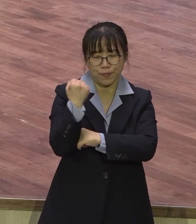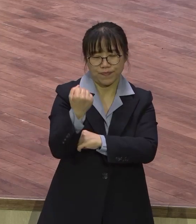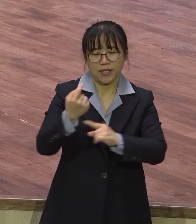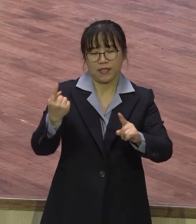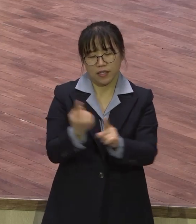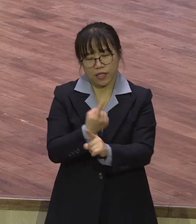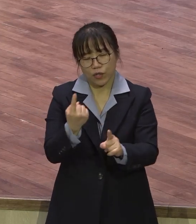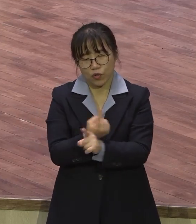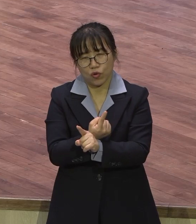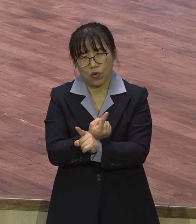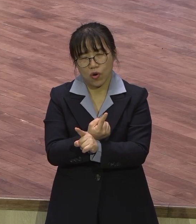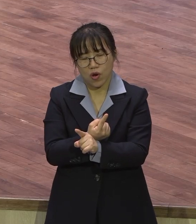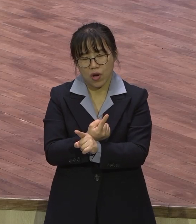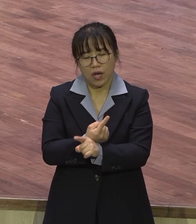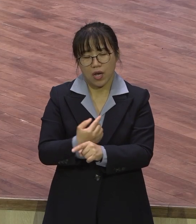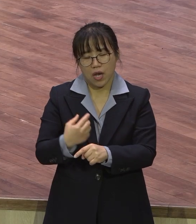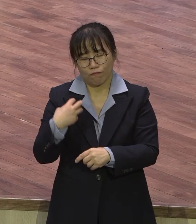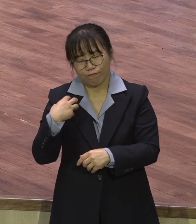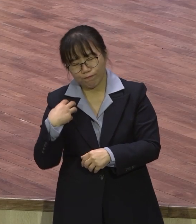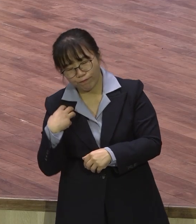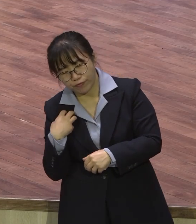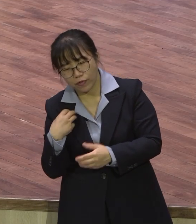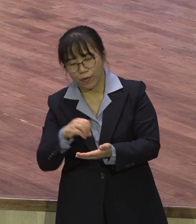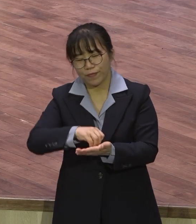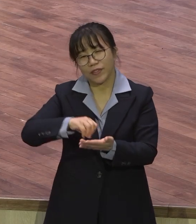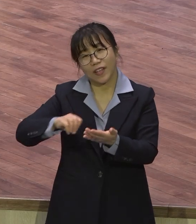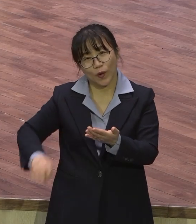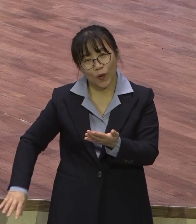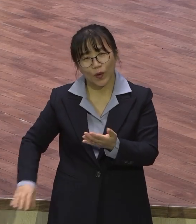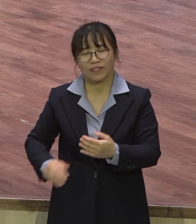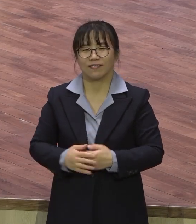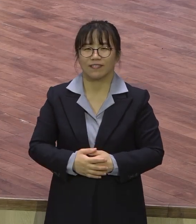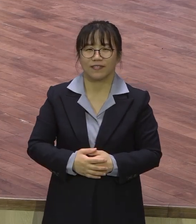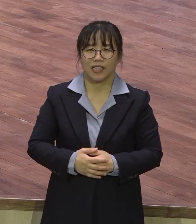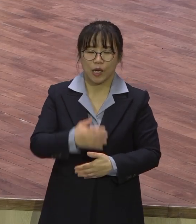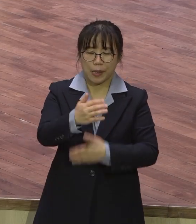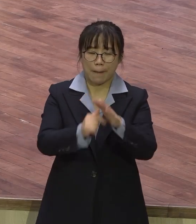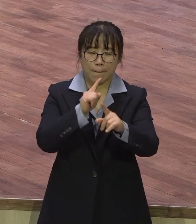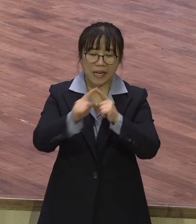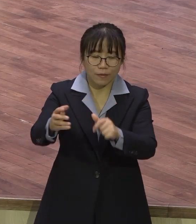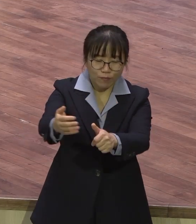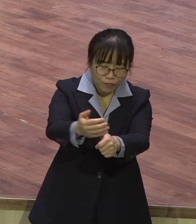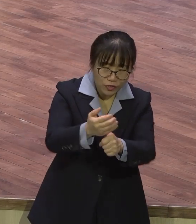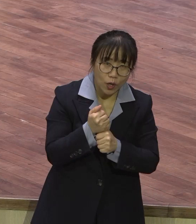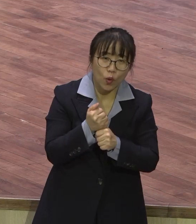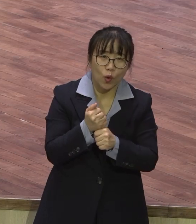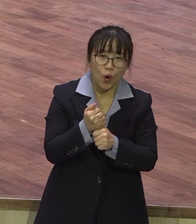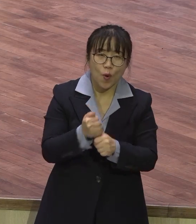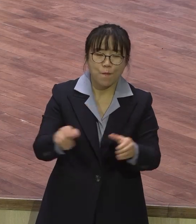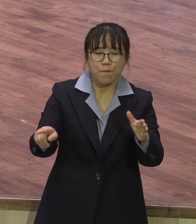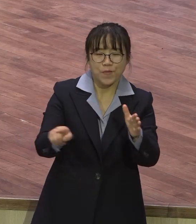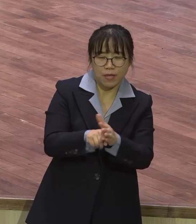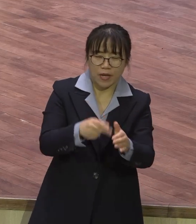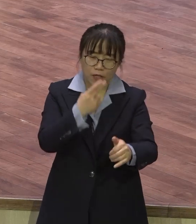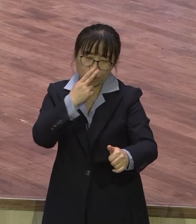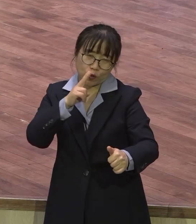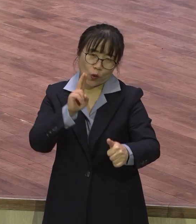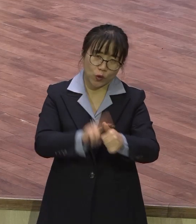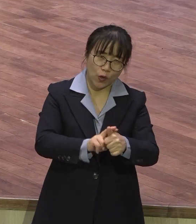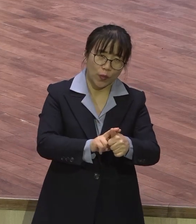짐 다 내려놓고 그러면서 말씀을 듣고 그 말씀을 붙들고 믿음에 도전하는 영국의